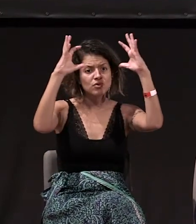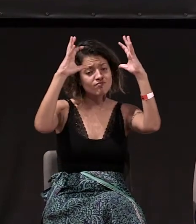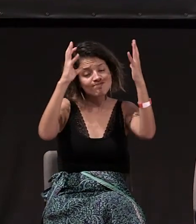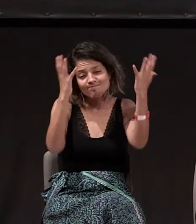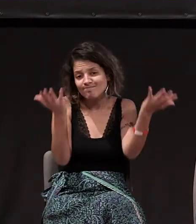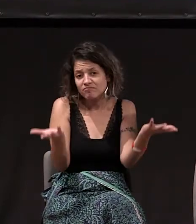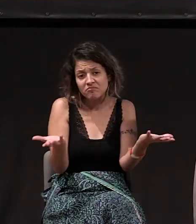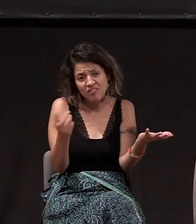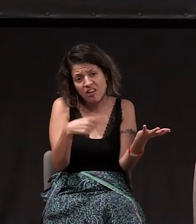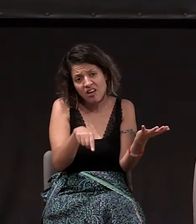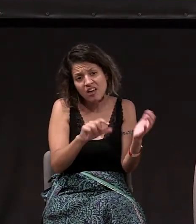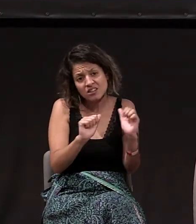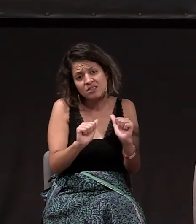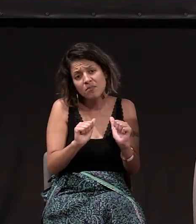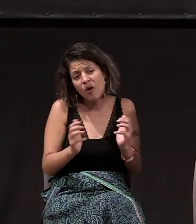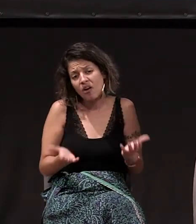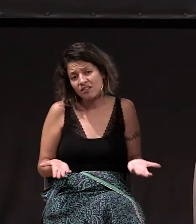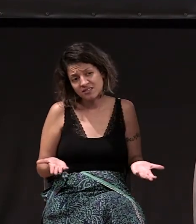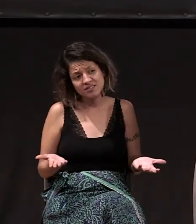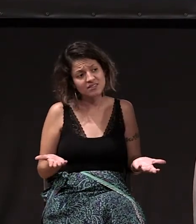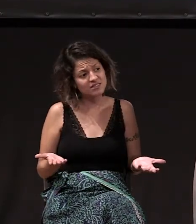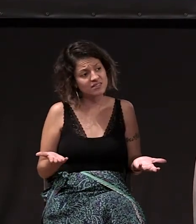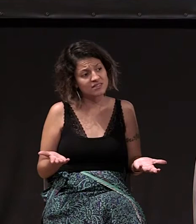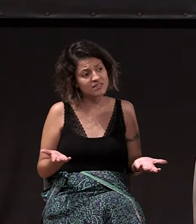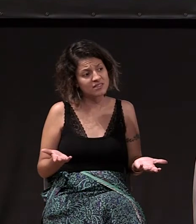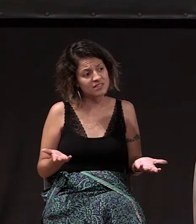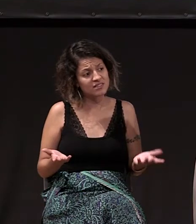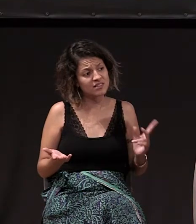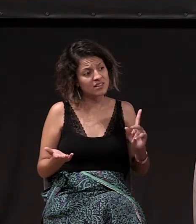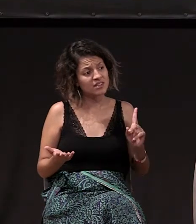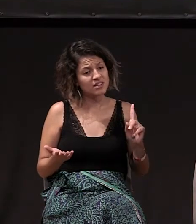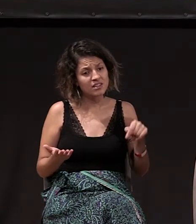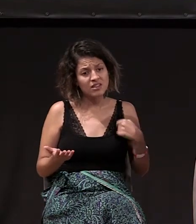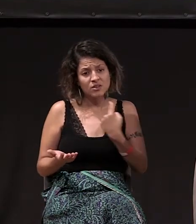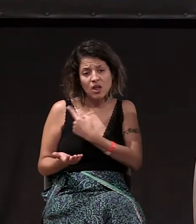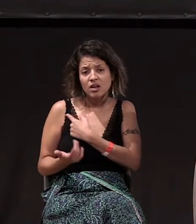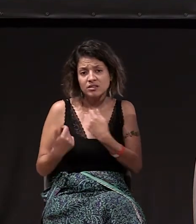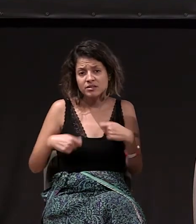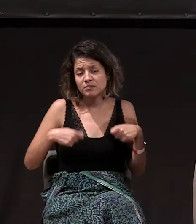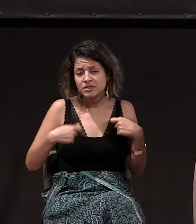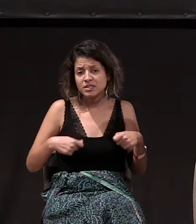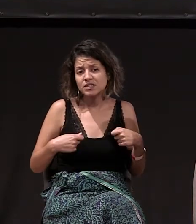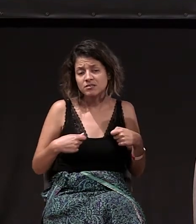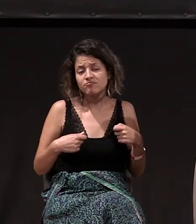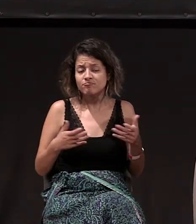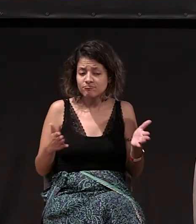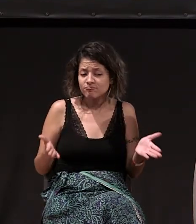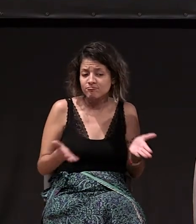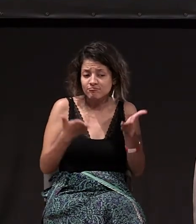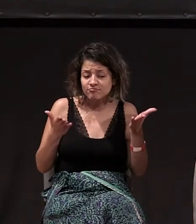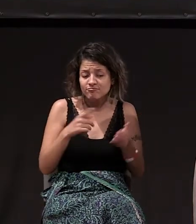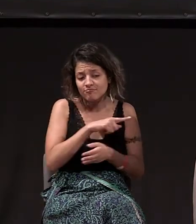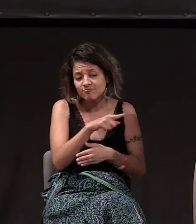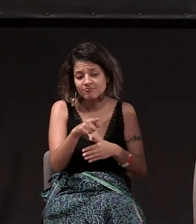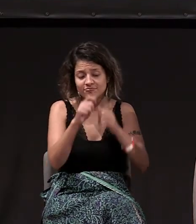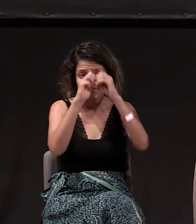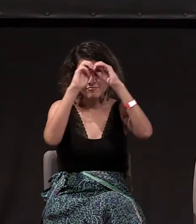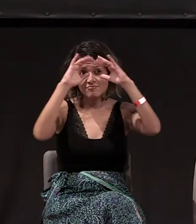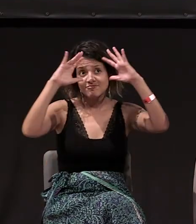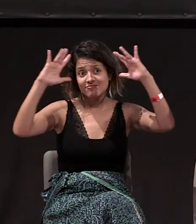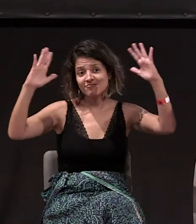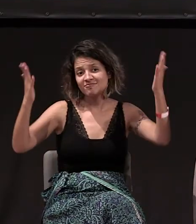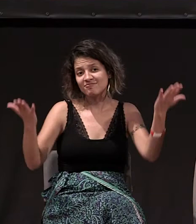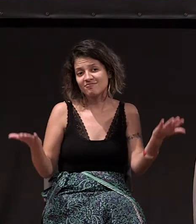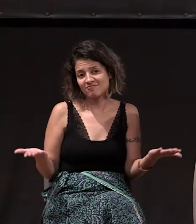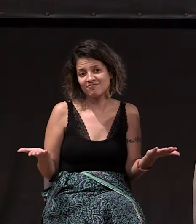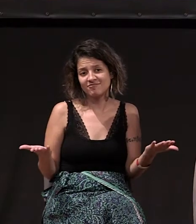ser diferentes. Nós temos que despertar o direito a sonhar. E nós